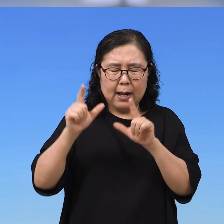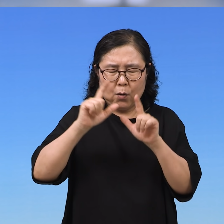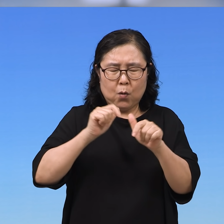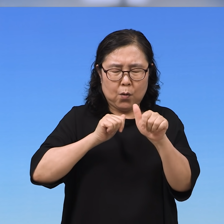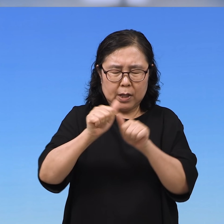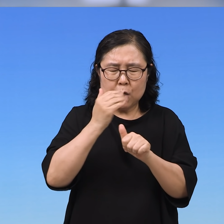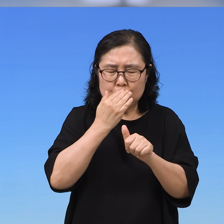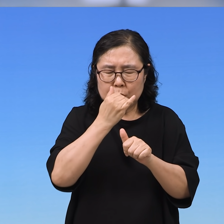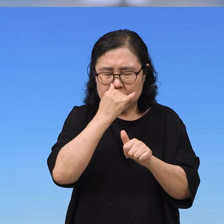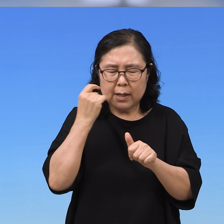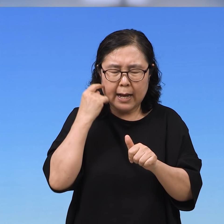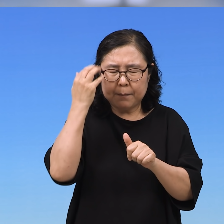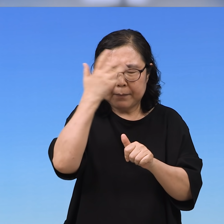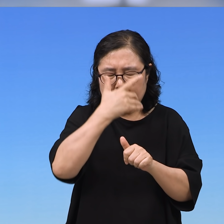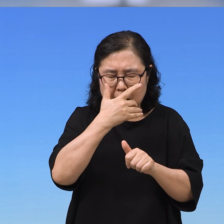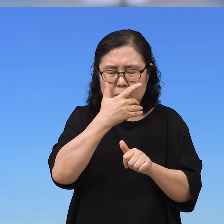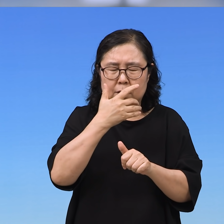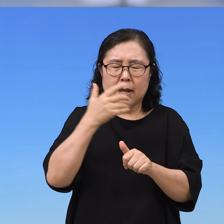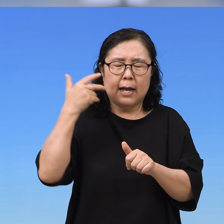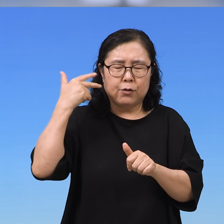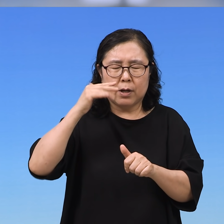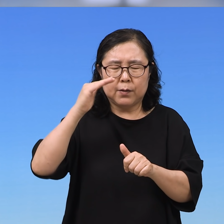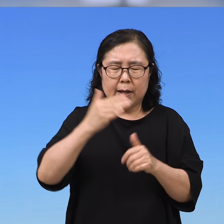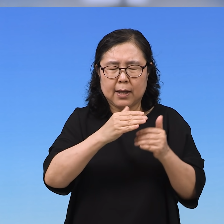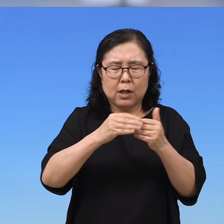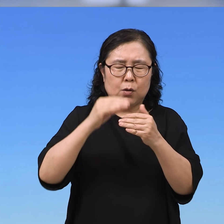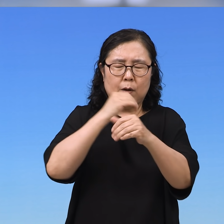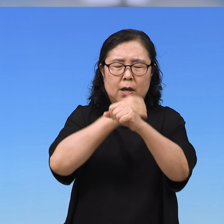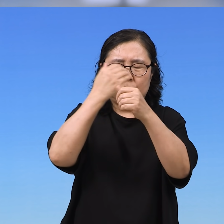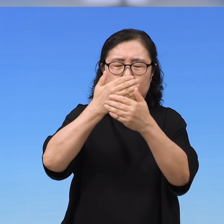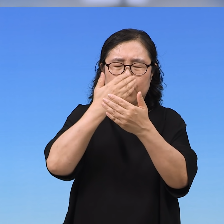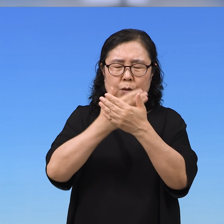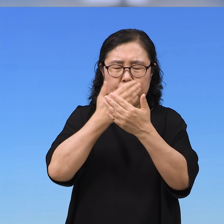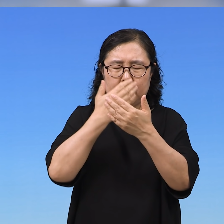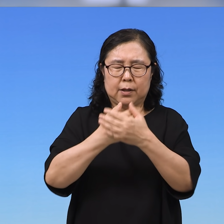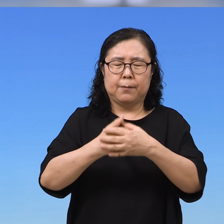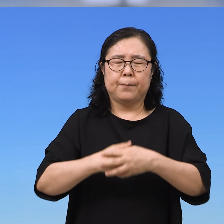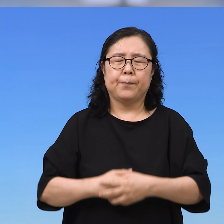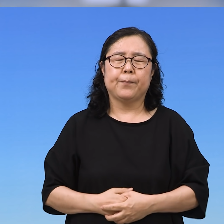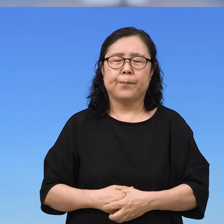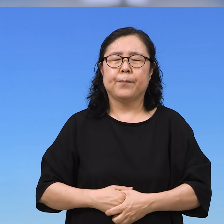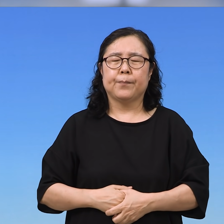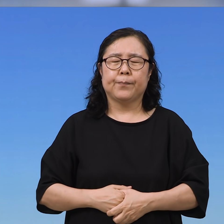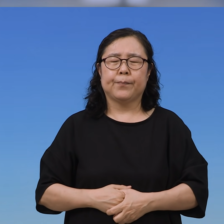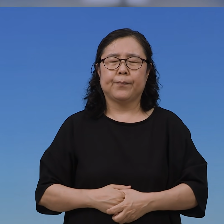살아내는 아름답고 복된 한 주간 되도록 인도하여 주시옵소서.